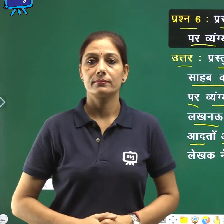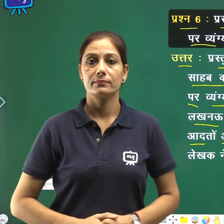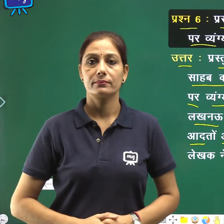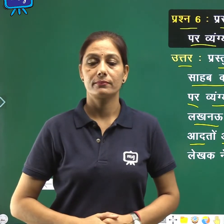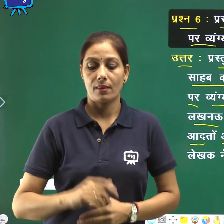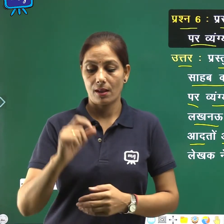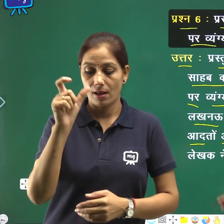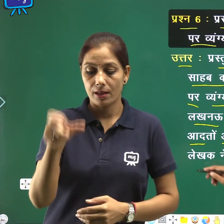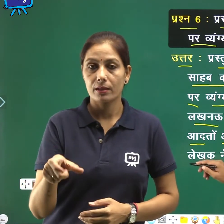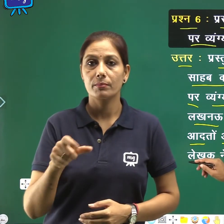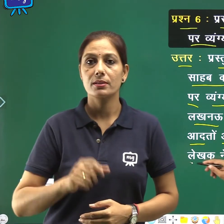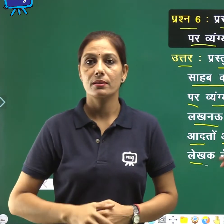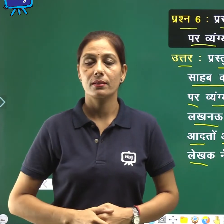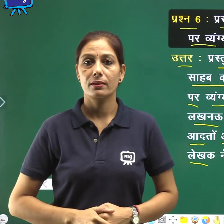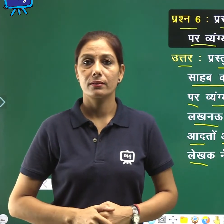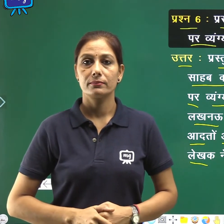लेखक ने